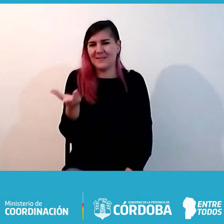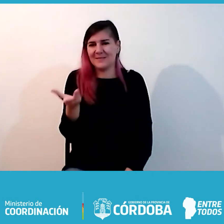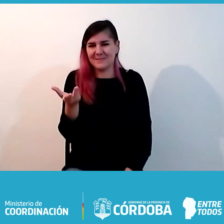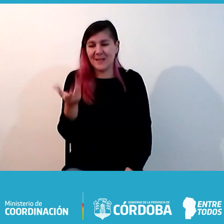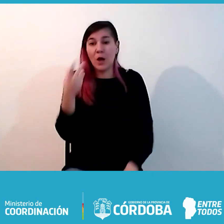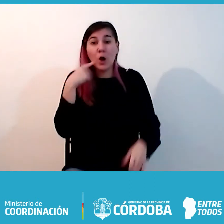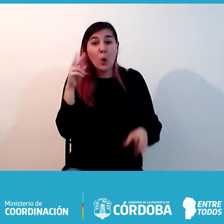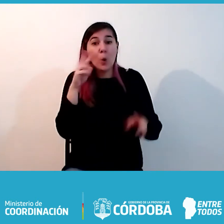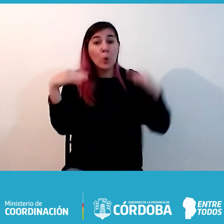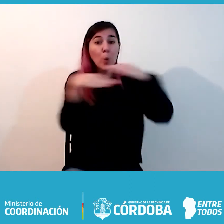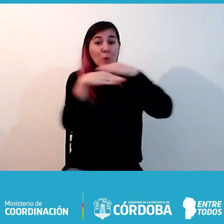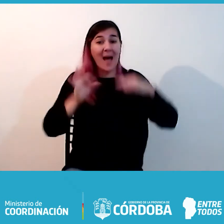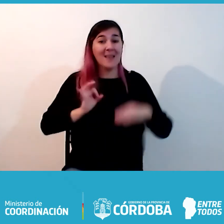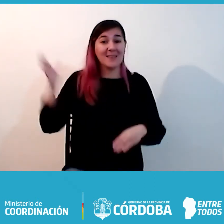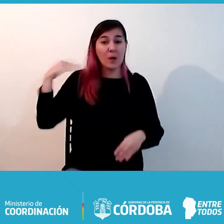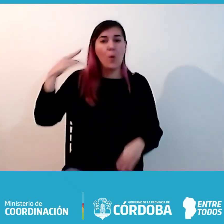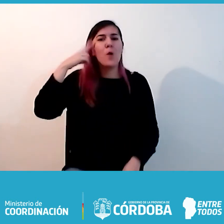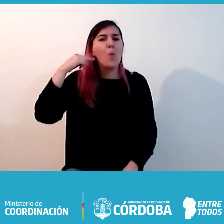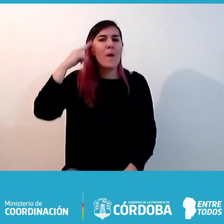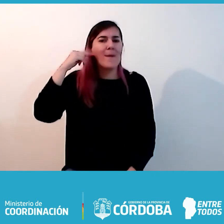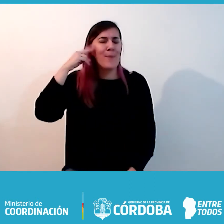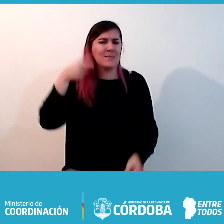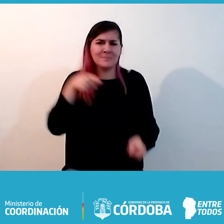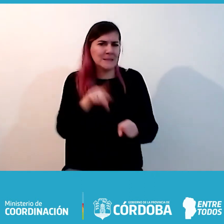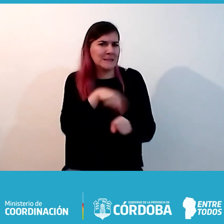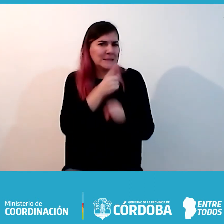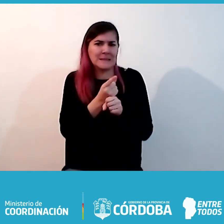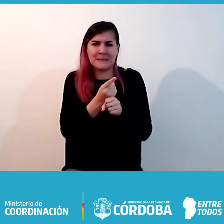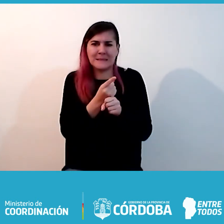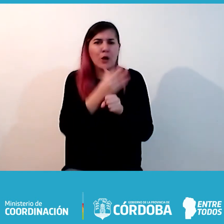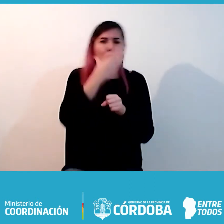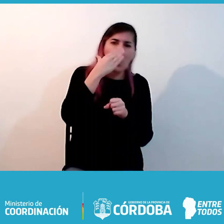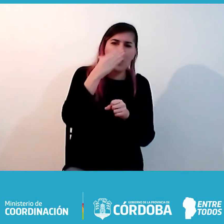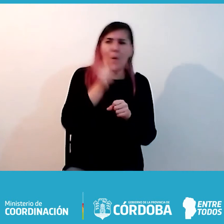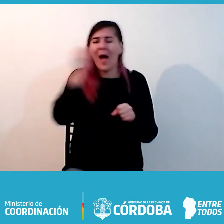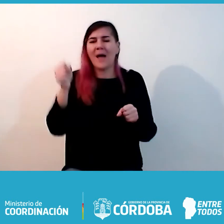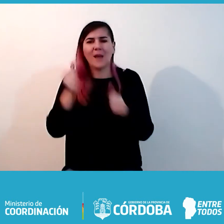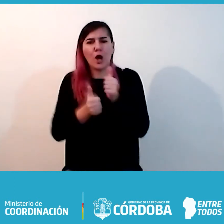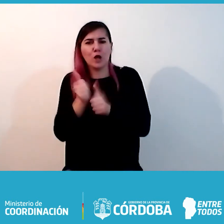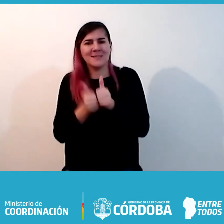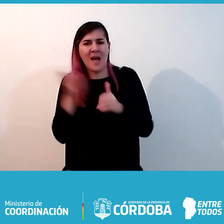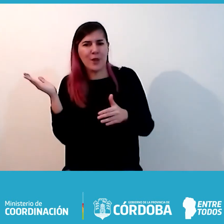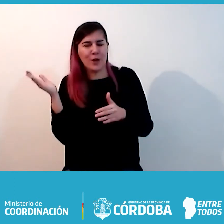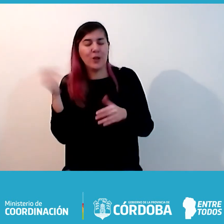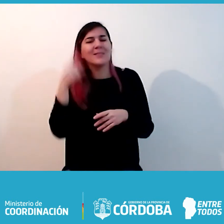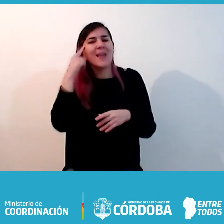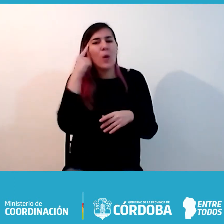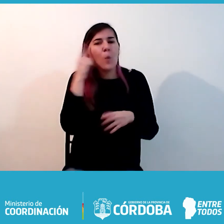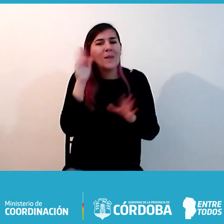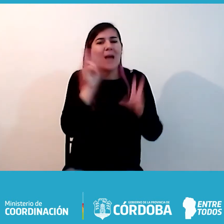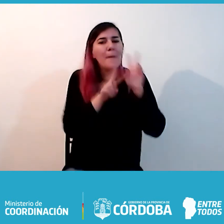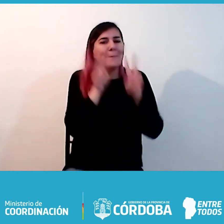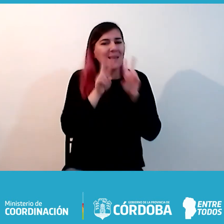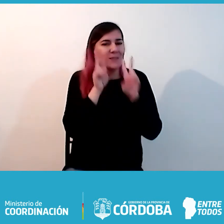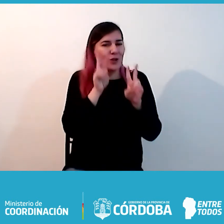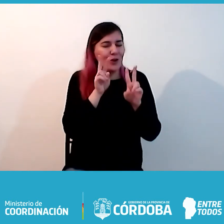ruta antigua, Ruta 9, que se torna intransitable, tramo Córdoba-Rosario. Hay que tener en cuenta estos aspectos, que